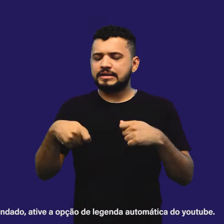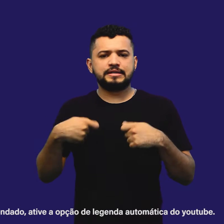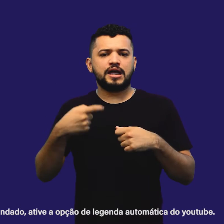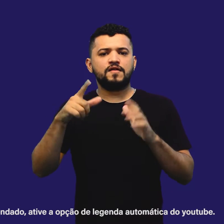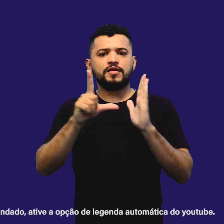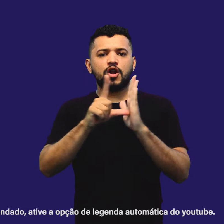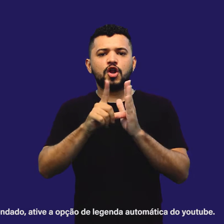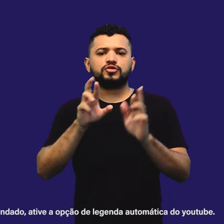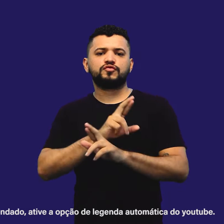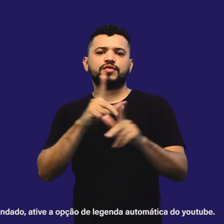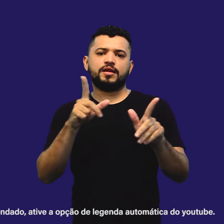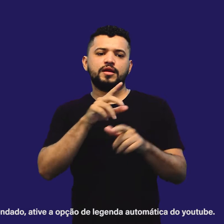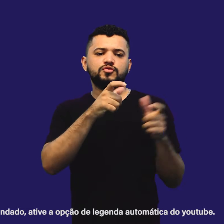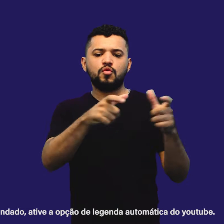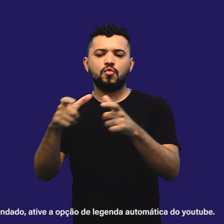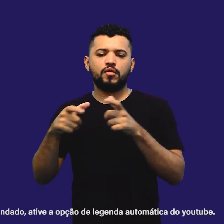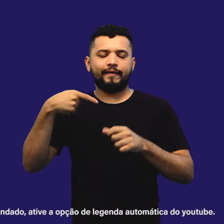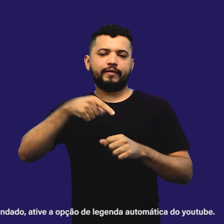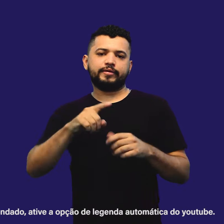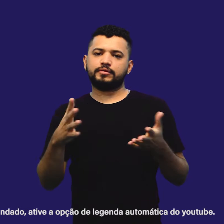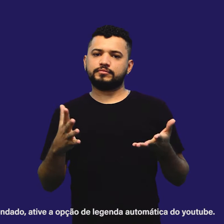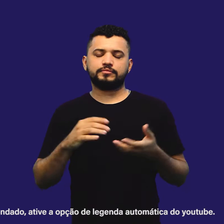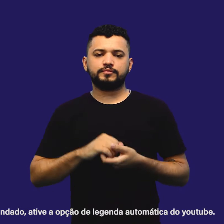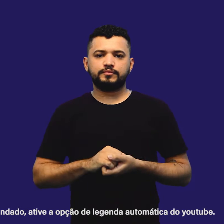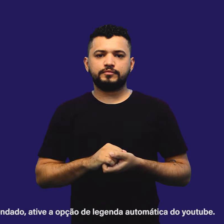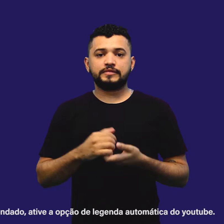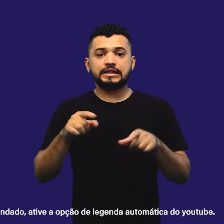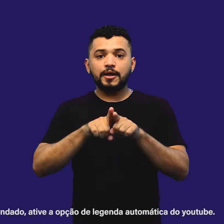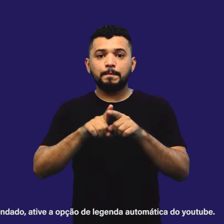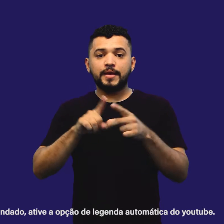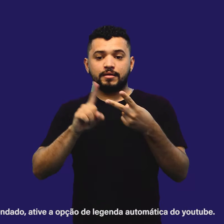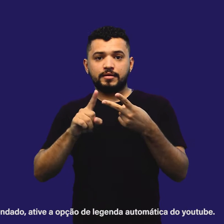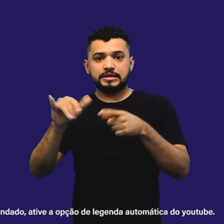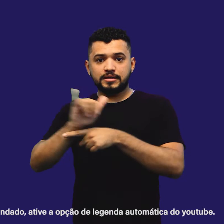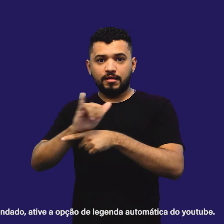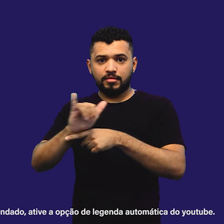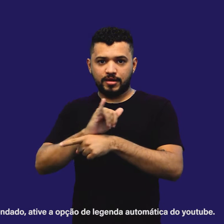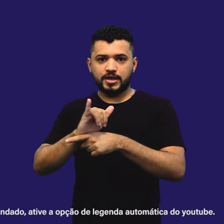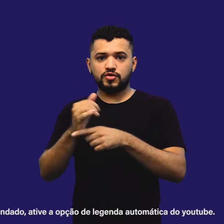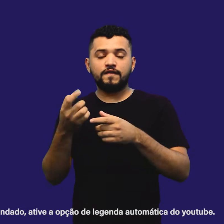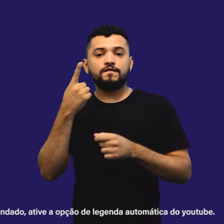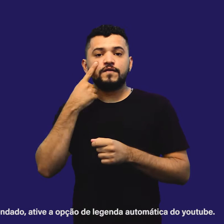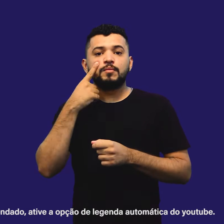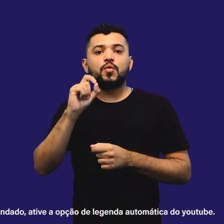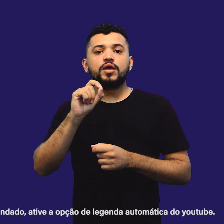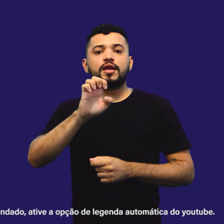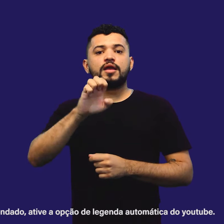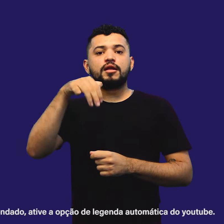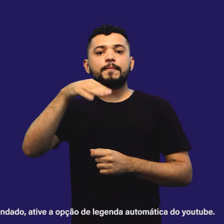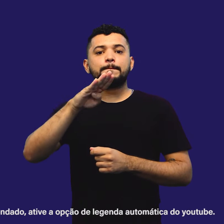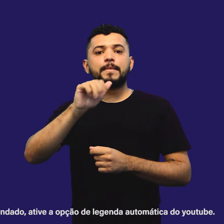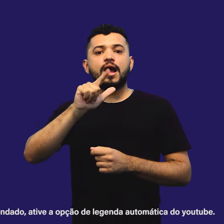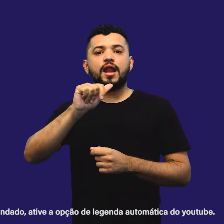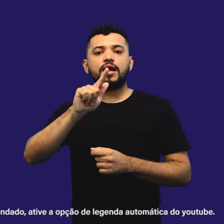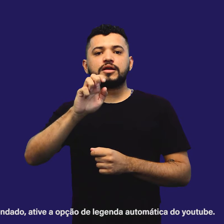diferentes. Uma outra estratégia foi a questão das embalagens, que como a gente estava formulando a loja física